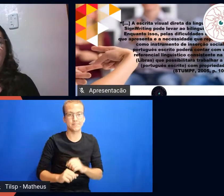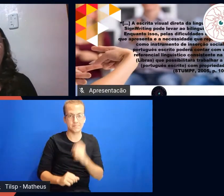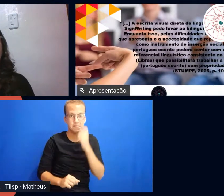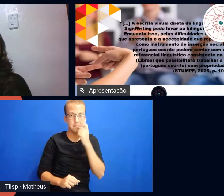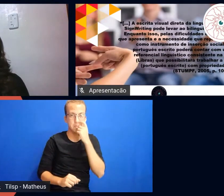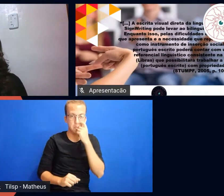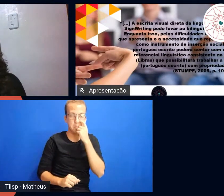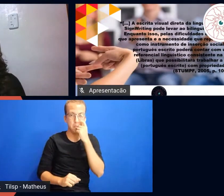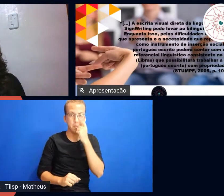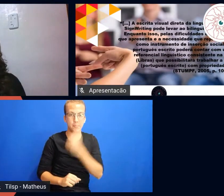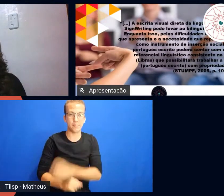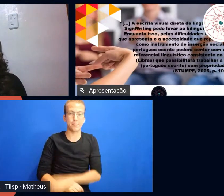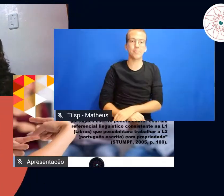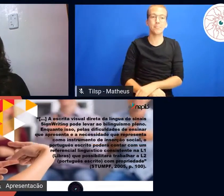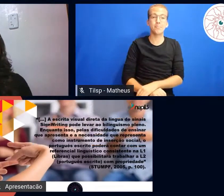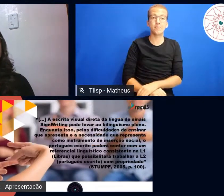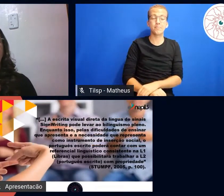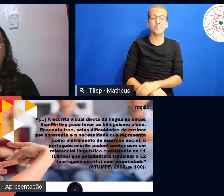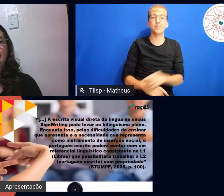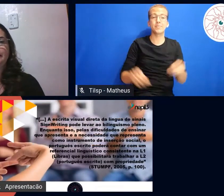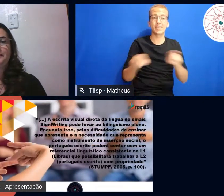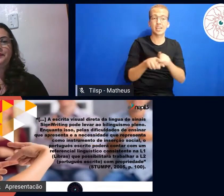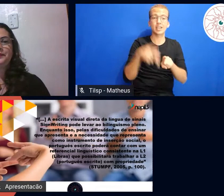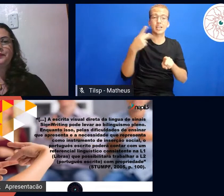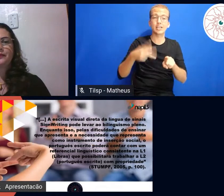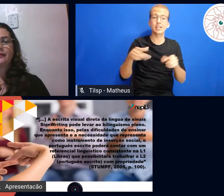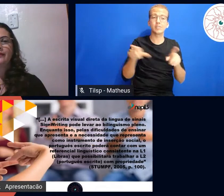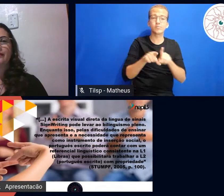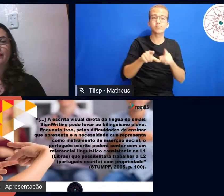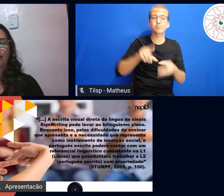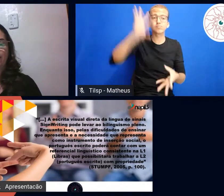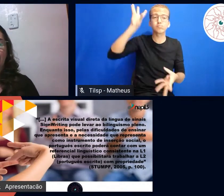slides. E a que considerações chegamos?